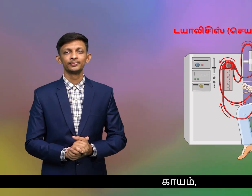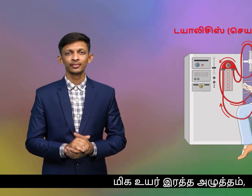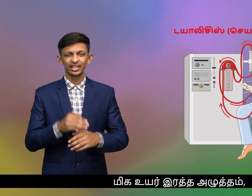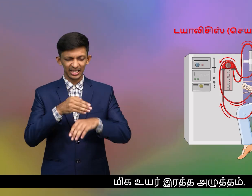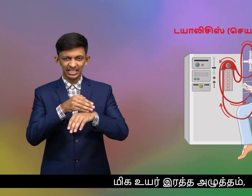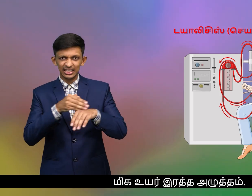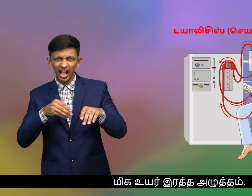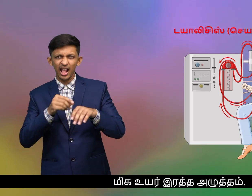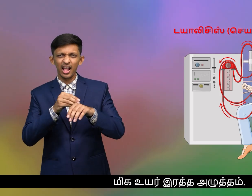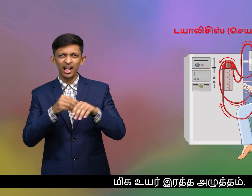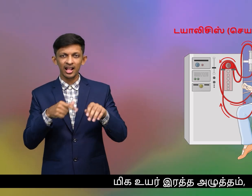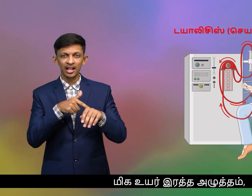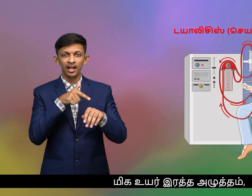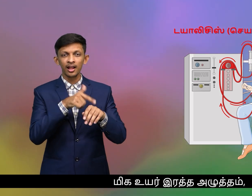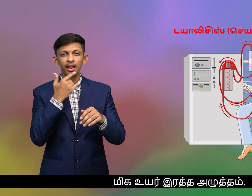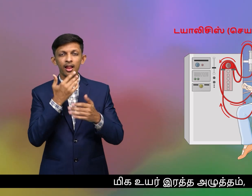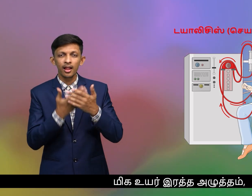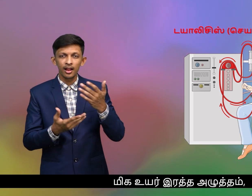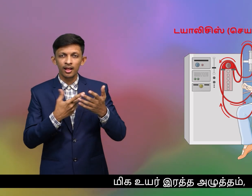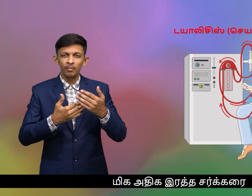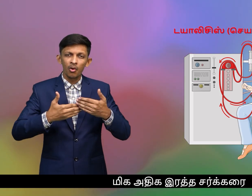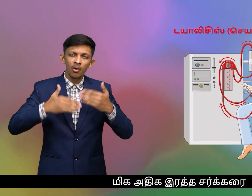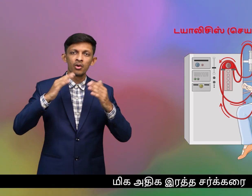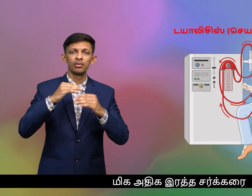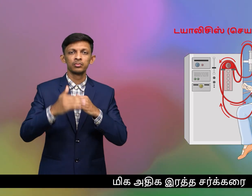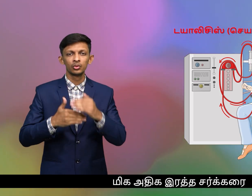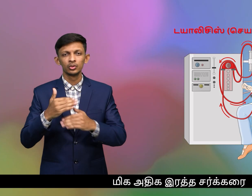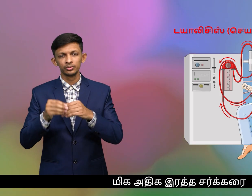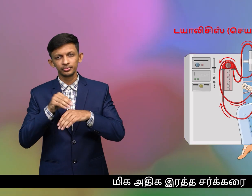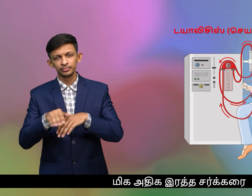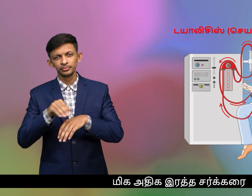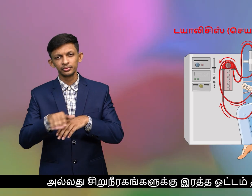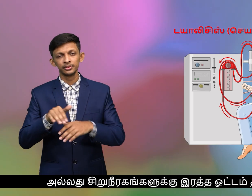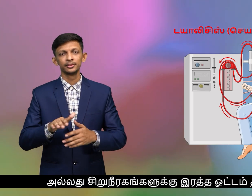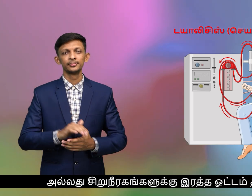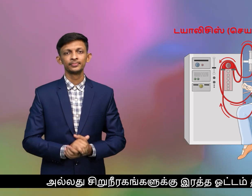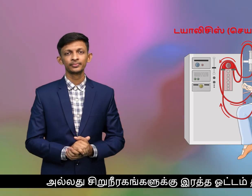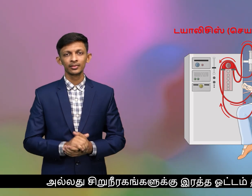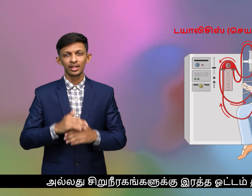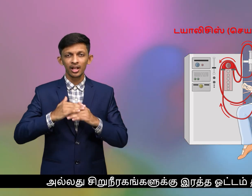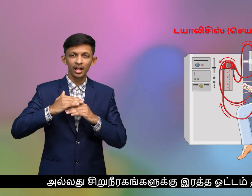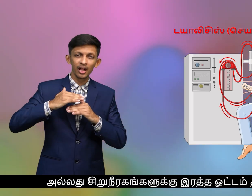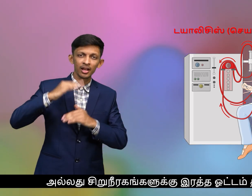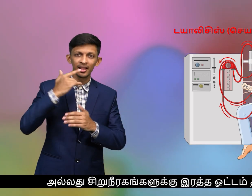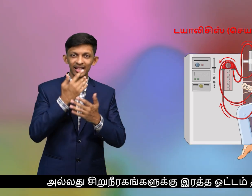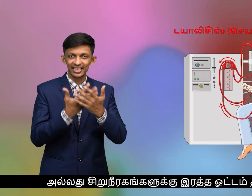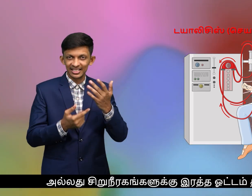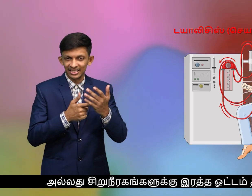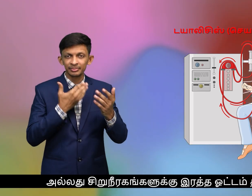மிக உயர் இரத்த அழுத்தம், மிக அதிக இரத்த சர்க்கரை அல்லது சிறுநீரகங்களுக்கு இரத்த ஓட்டம்